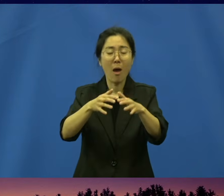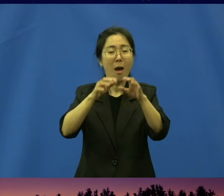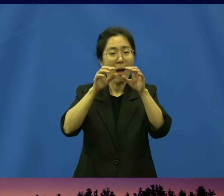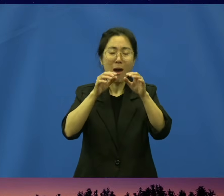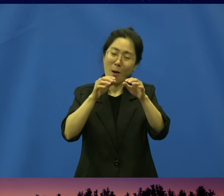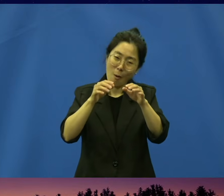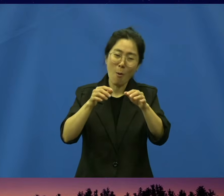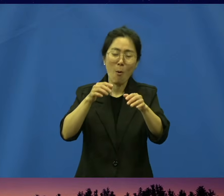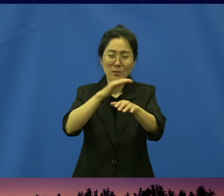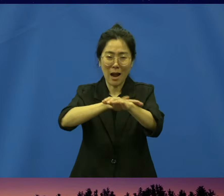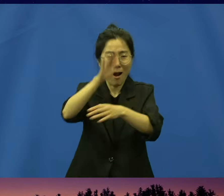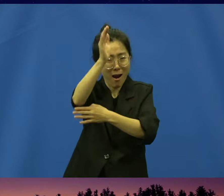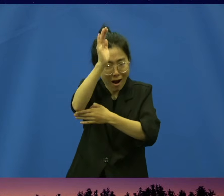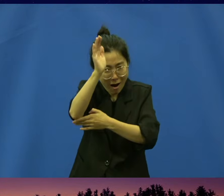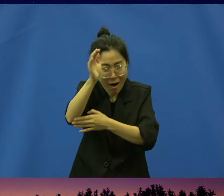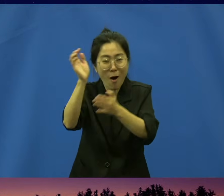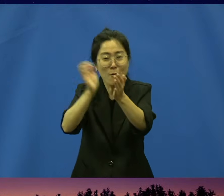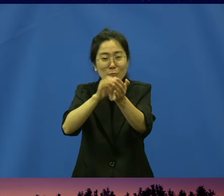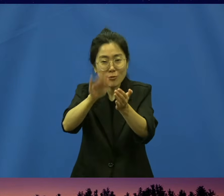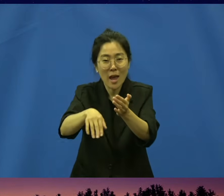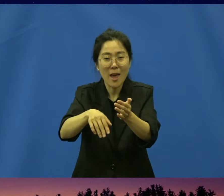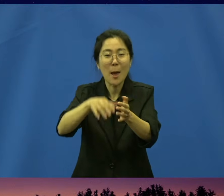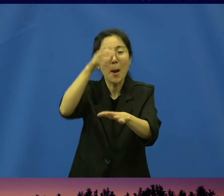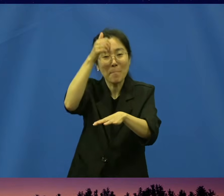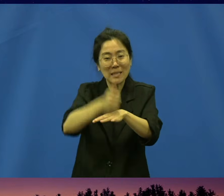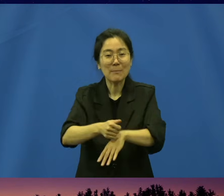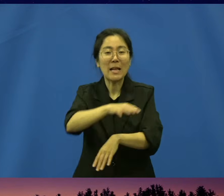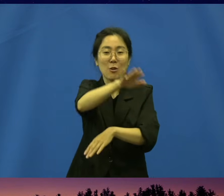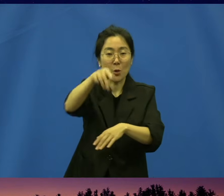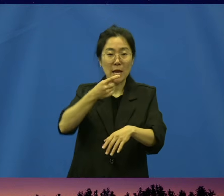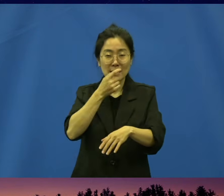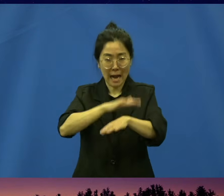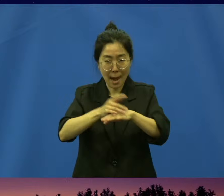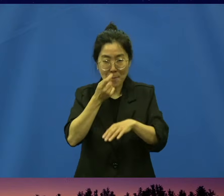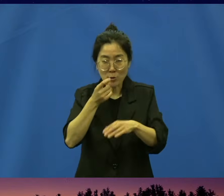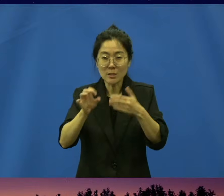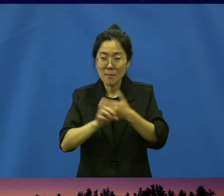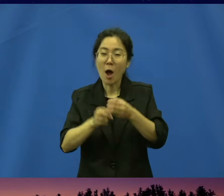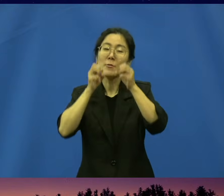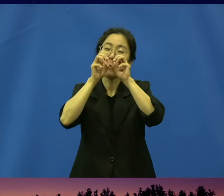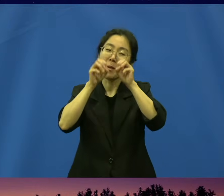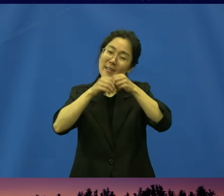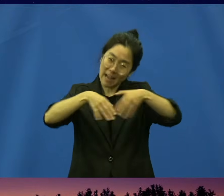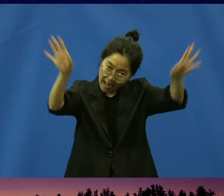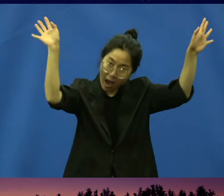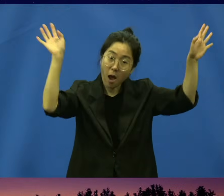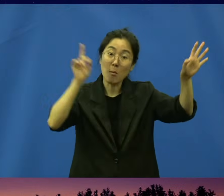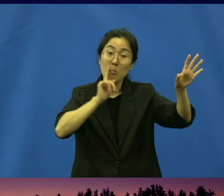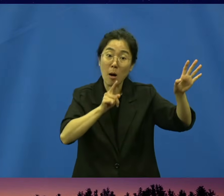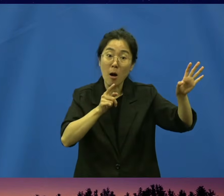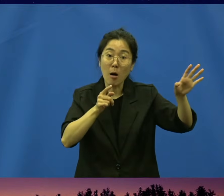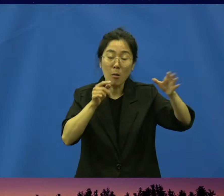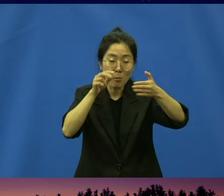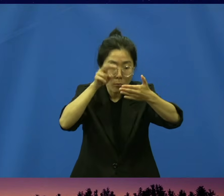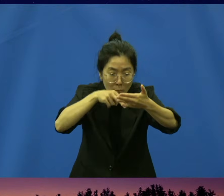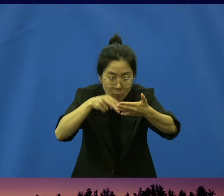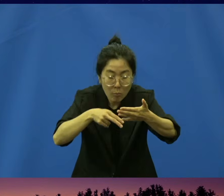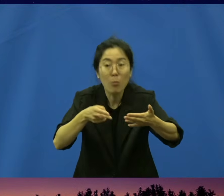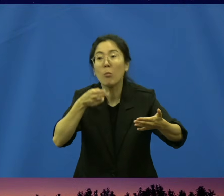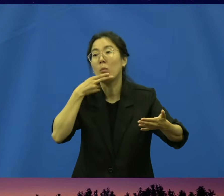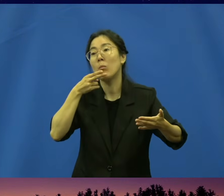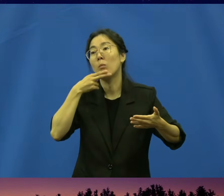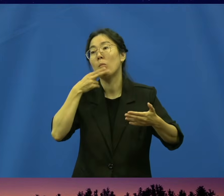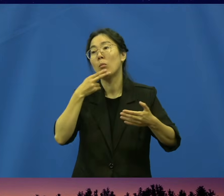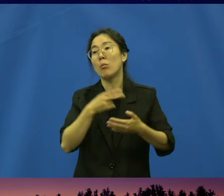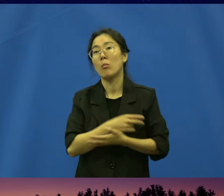상식이 어긋나잖아요, 그죠? 당연히 기대했죠. 그런데 케임브리지 대학의 박사학위 논문 통과하려면